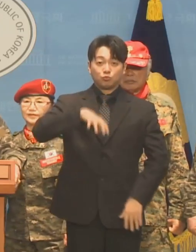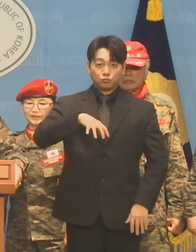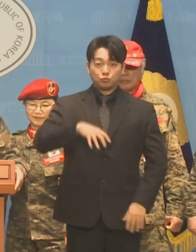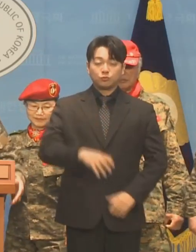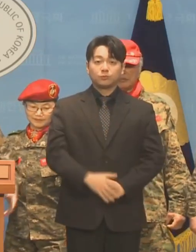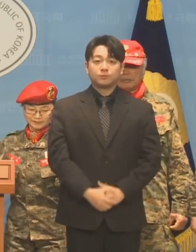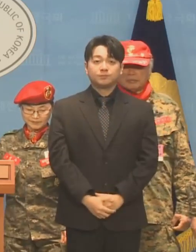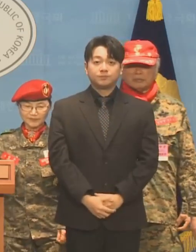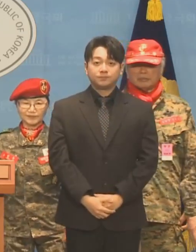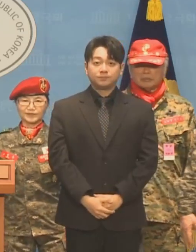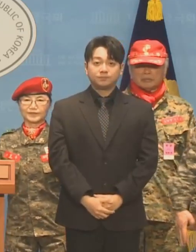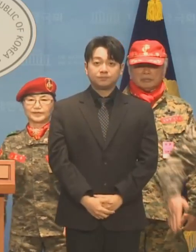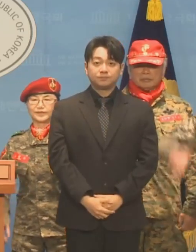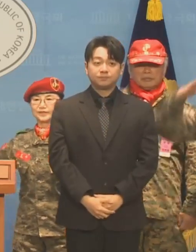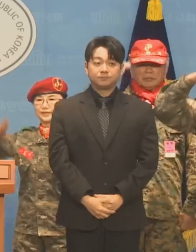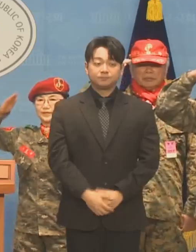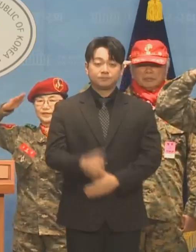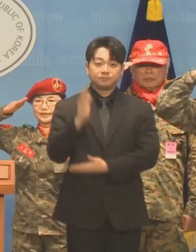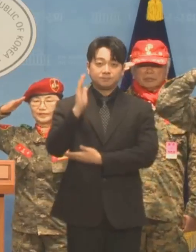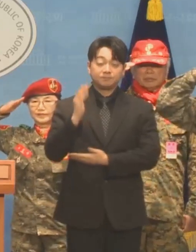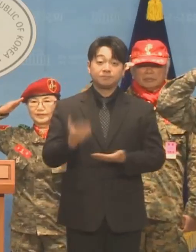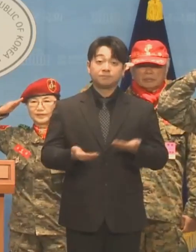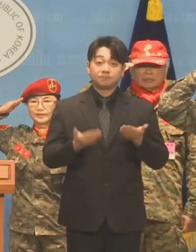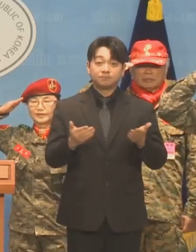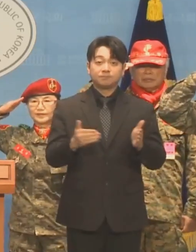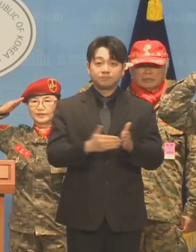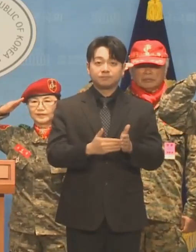자료 경제